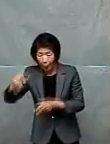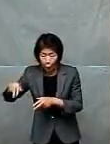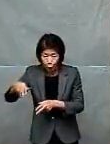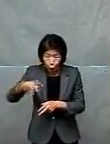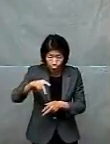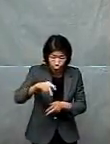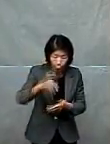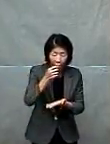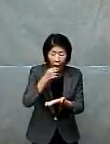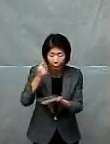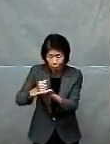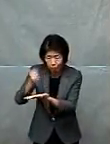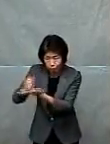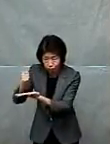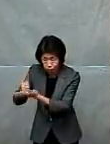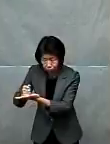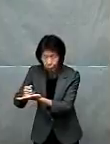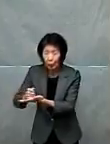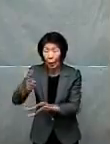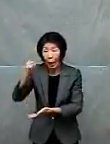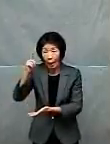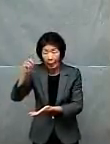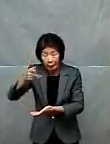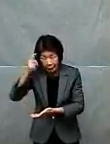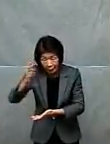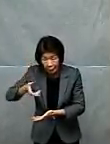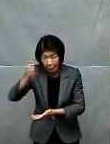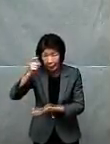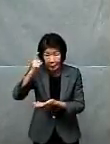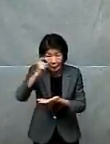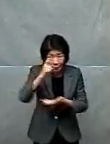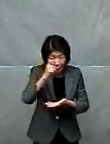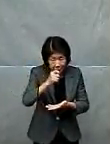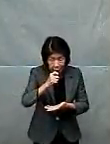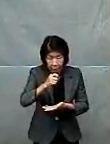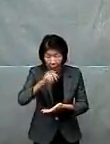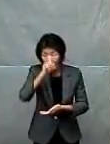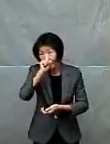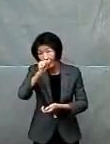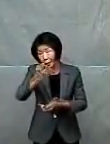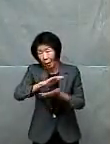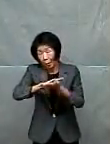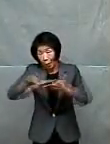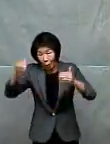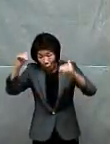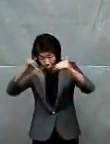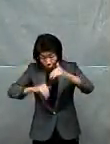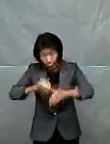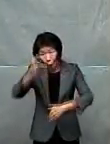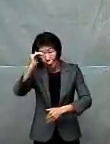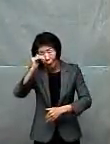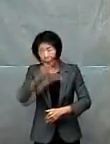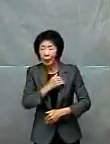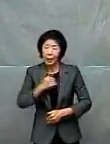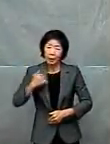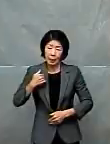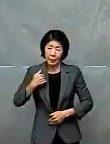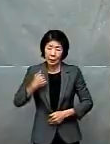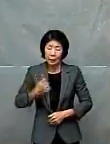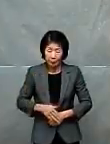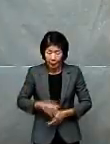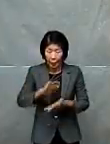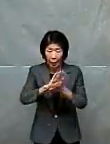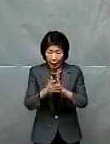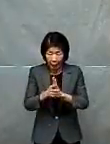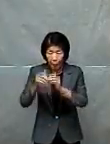プラリーや記念写真撮影などが行われ、絶景の渓谷美をお楽しみいただけます。県